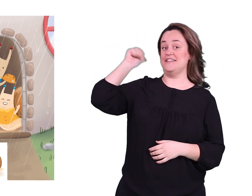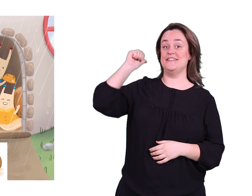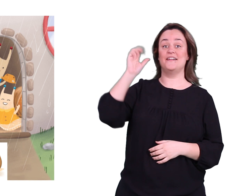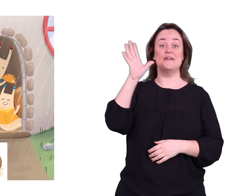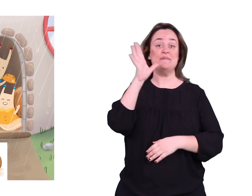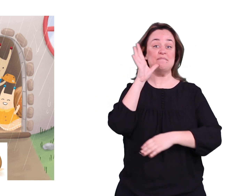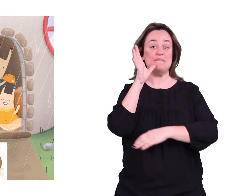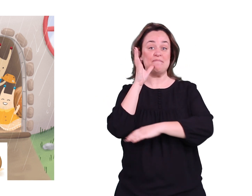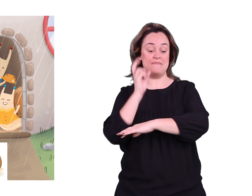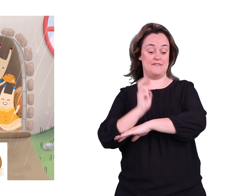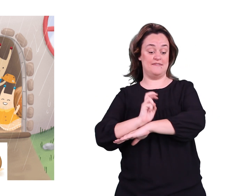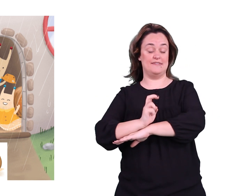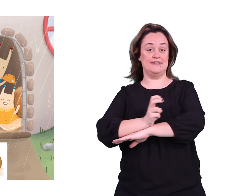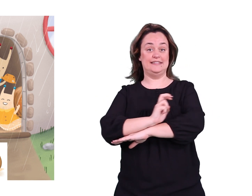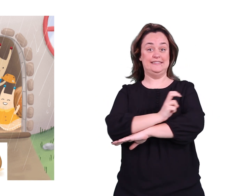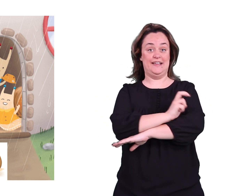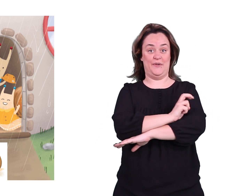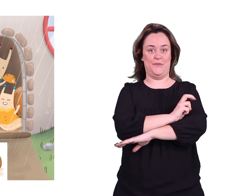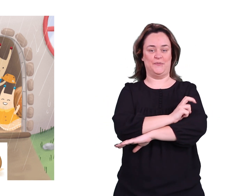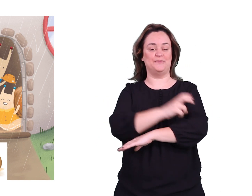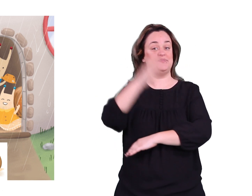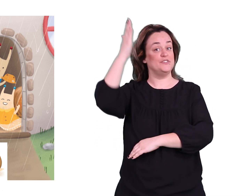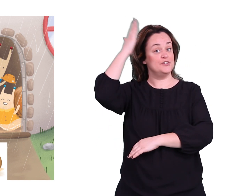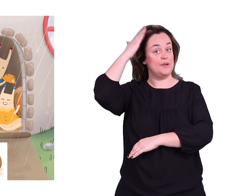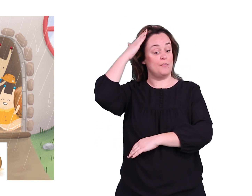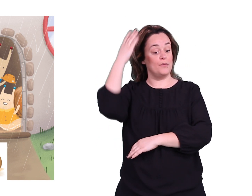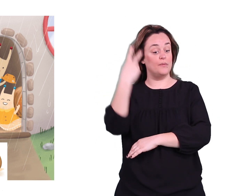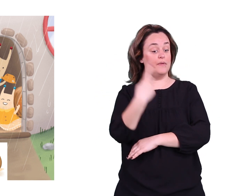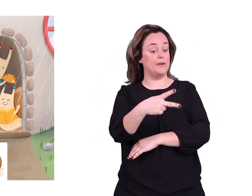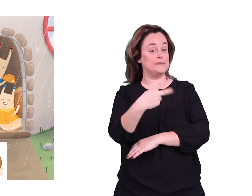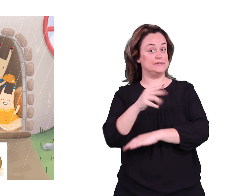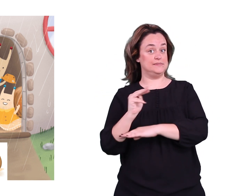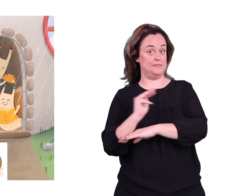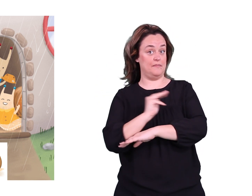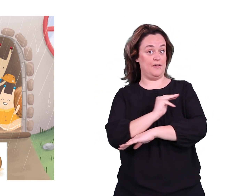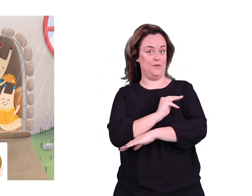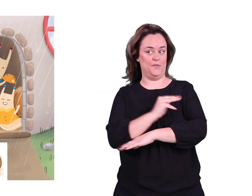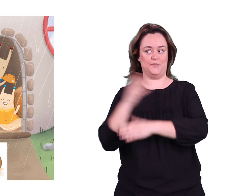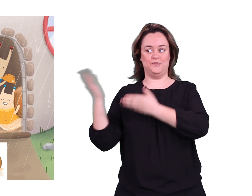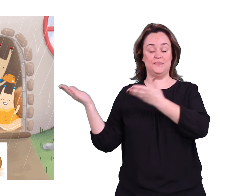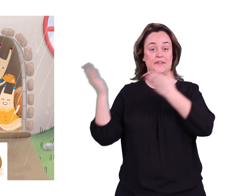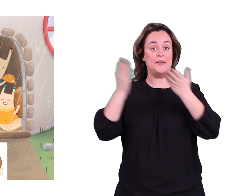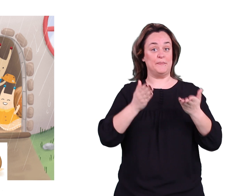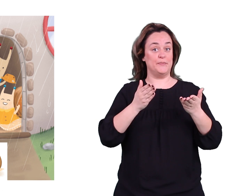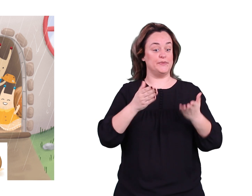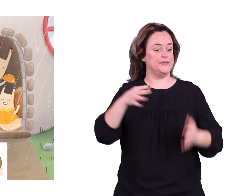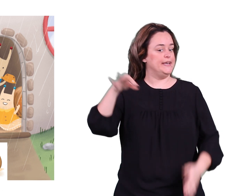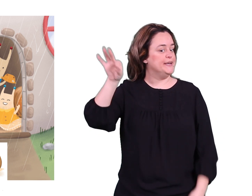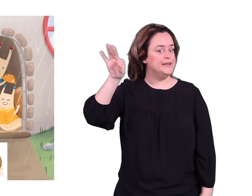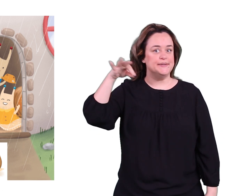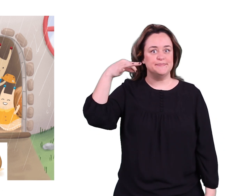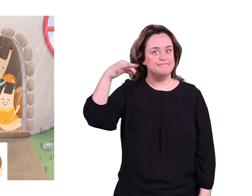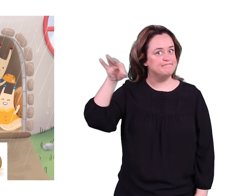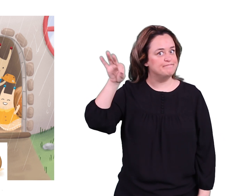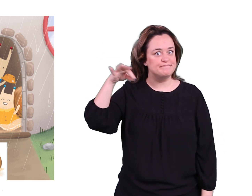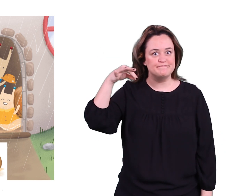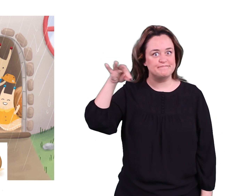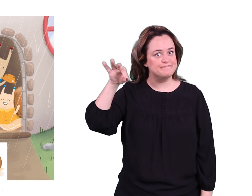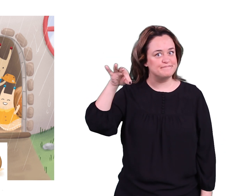eux, Maman Escargot montre le chapeau de Margot. Tu as oublié ton chapeau.